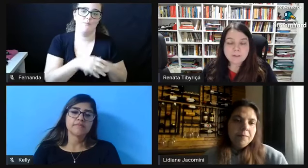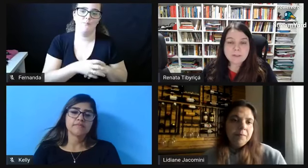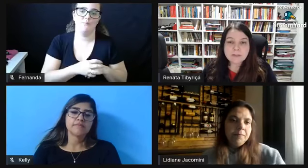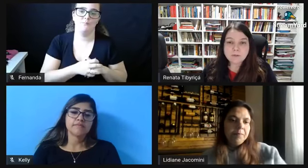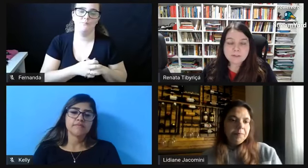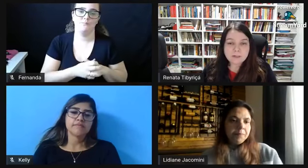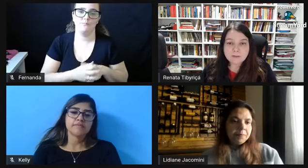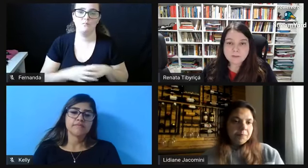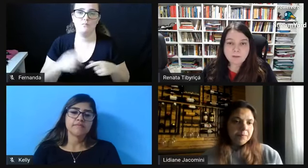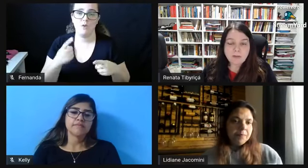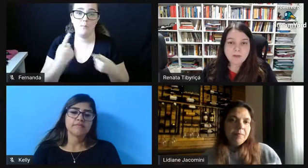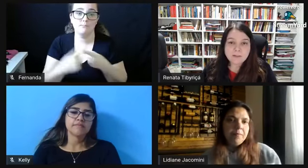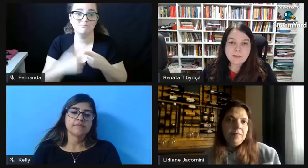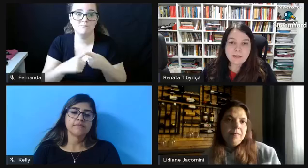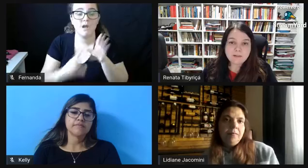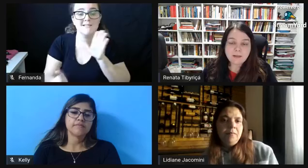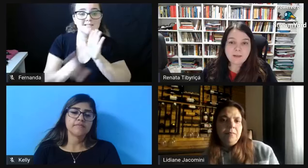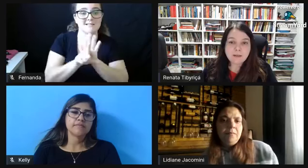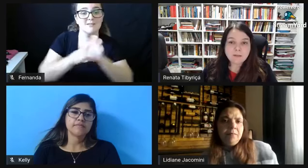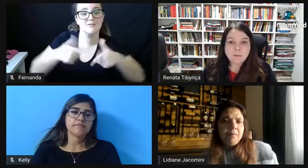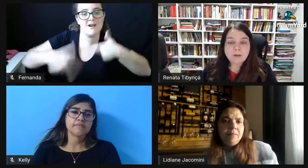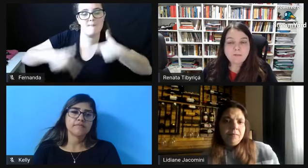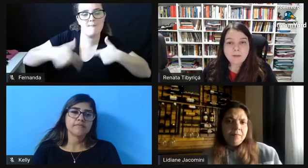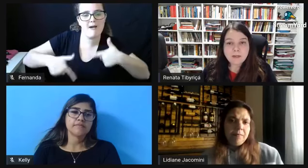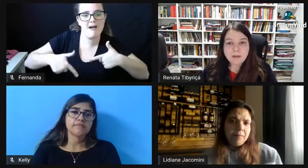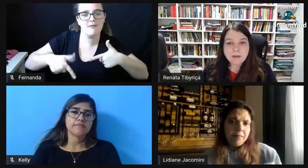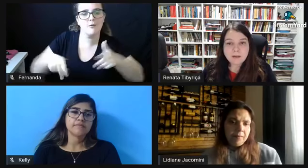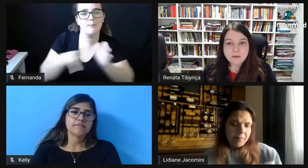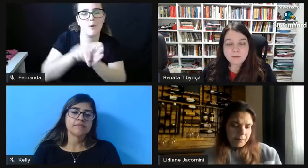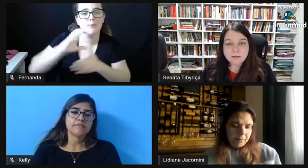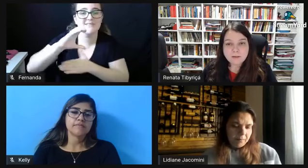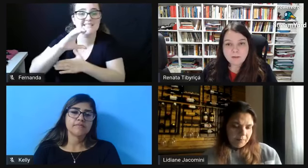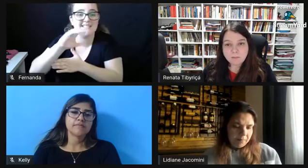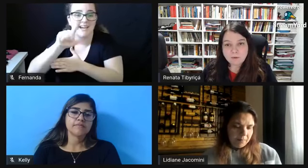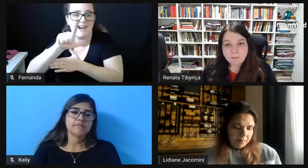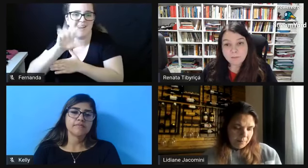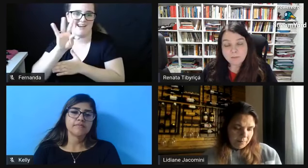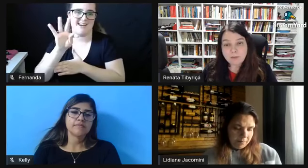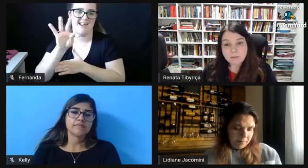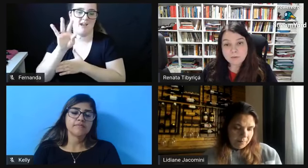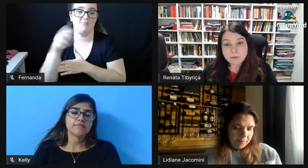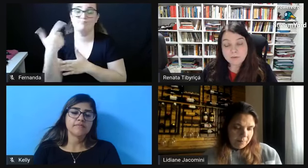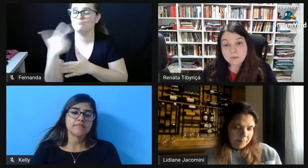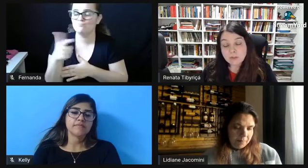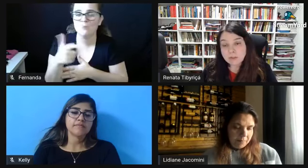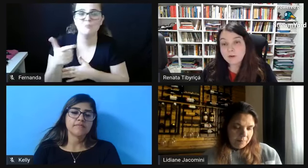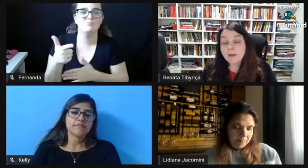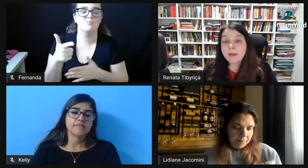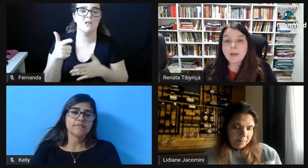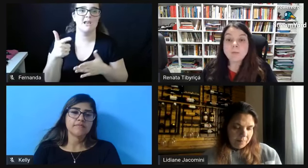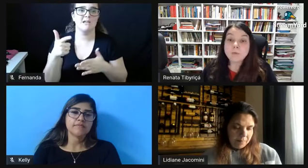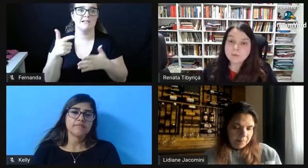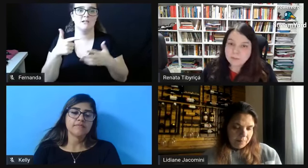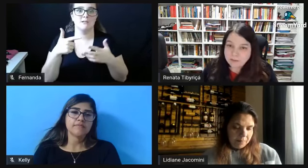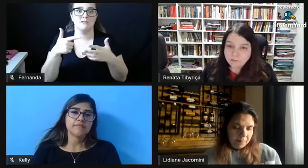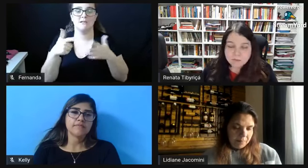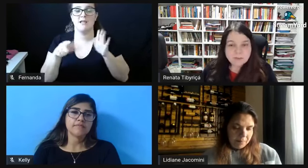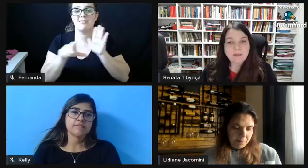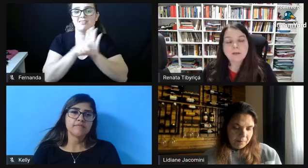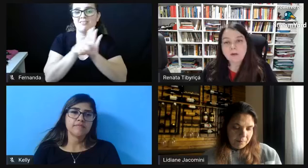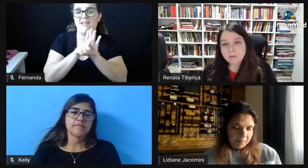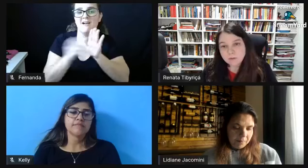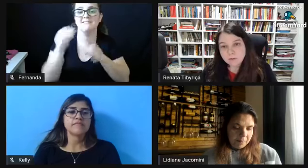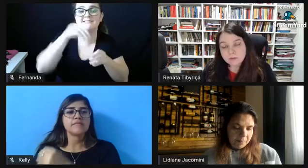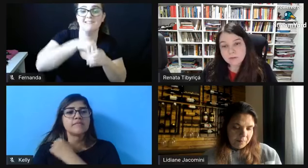a consolidação das leis do trabalho na CLT, ela não prevê nenhuma situação nesse sentido. É possível